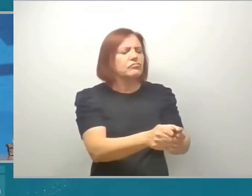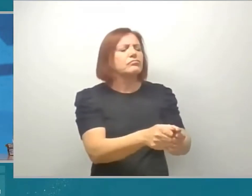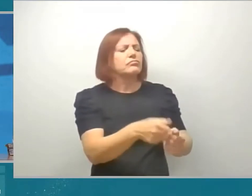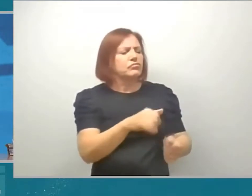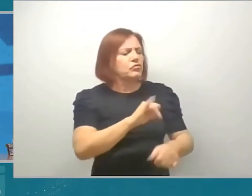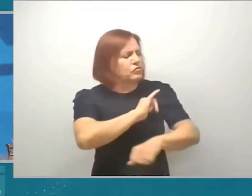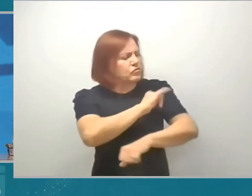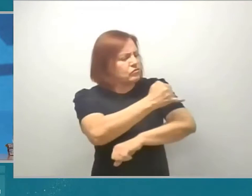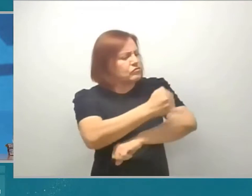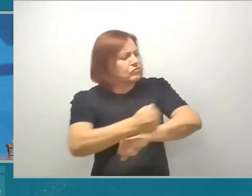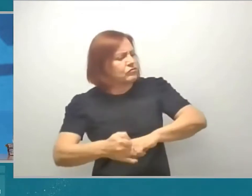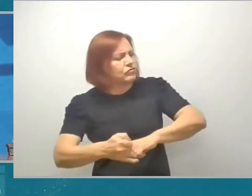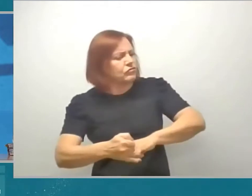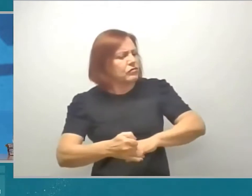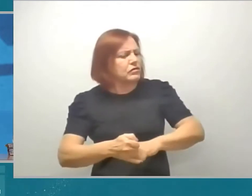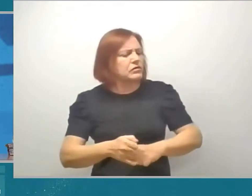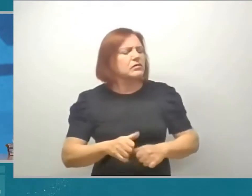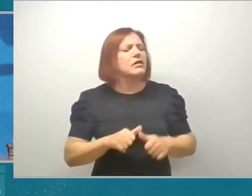ao encontro.